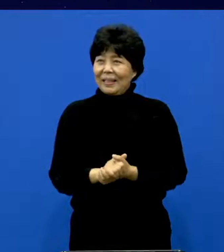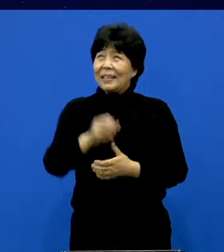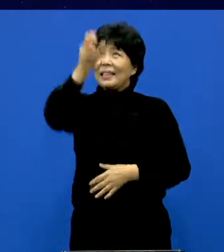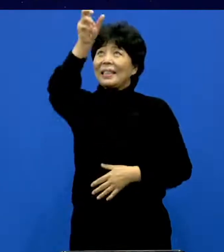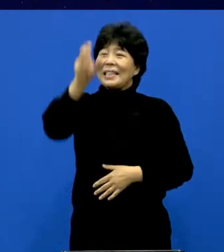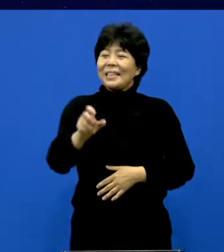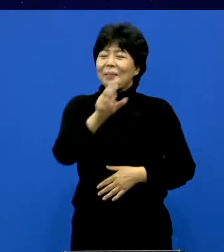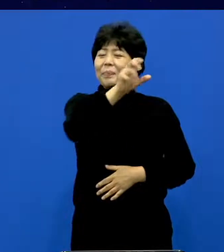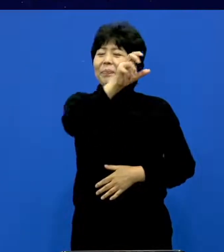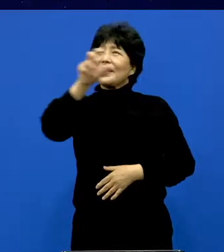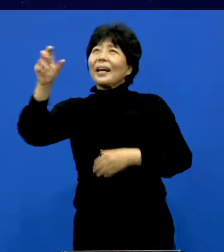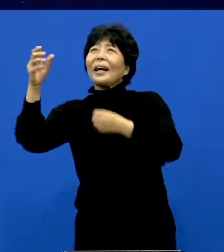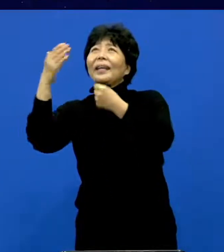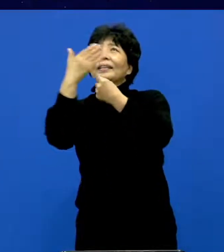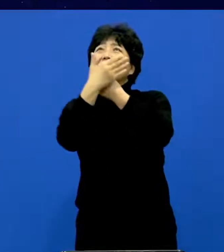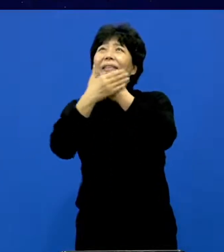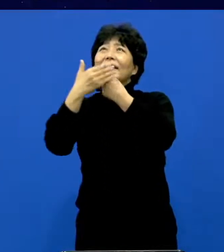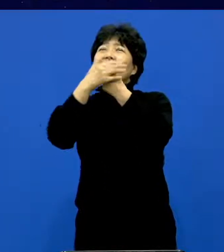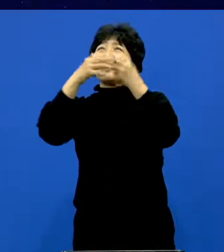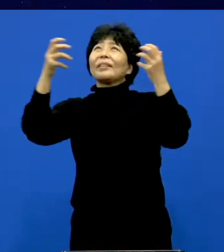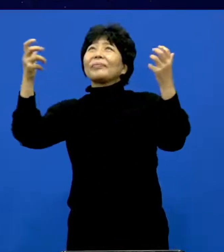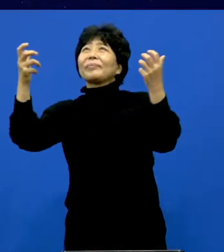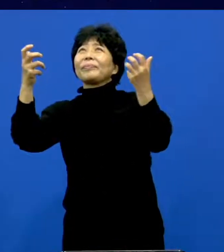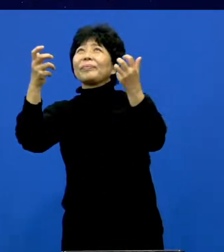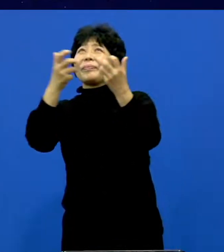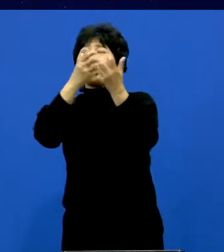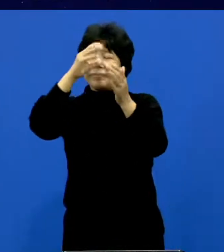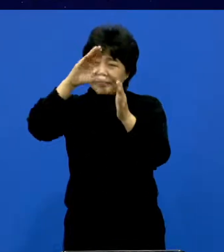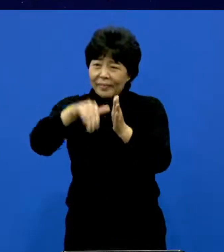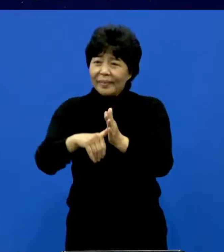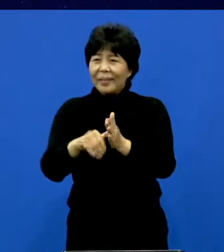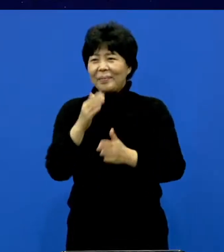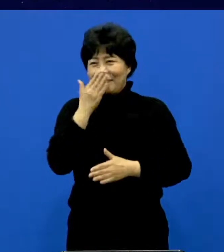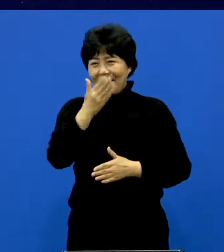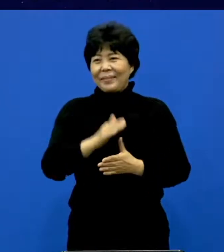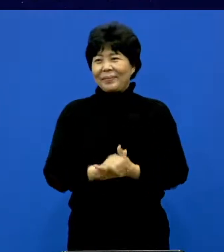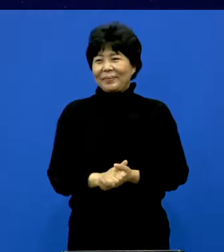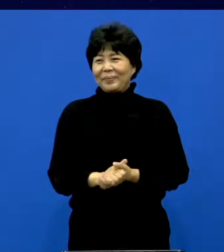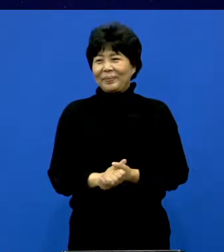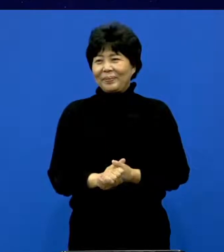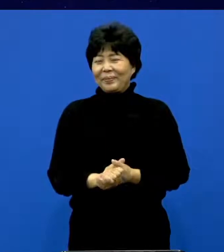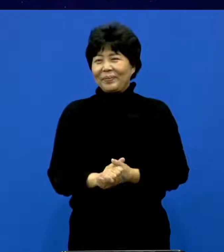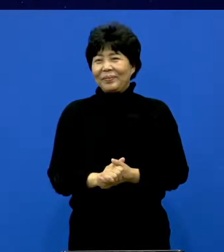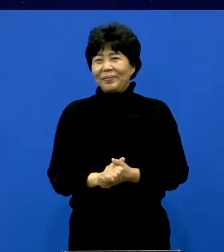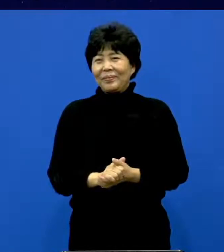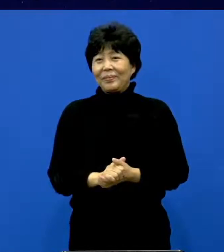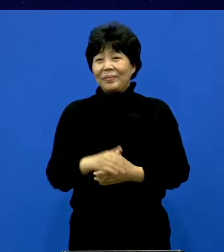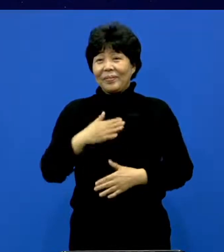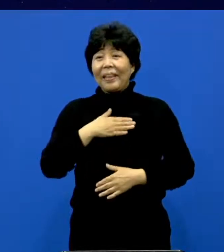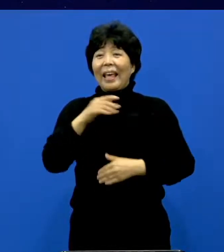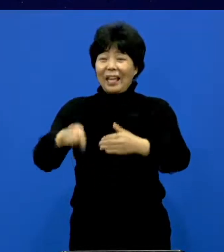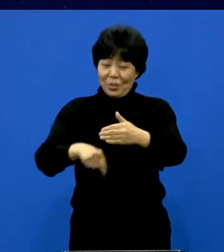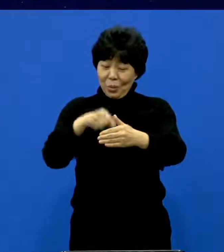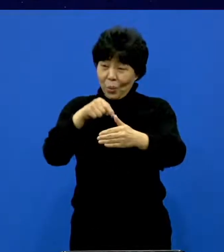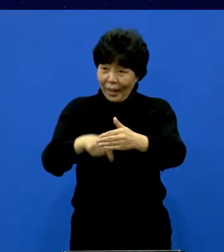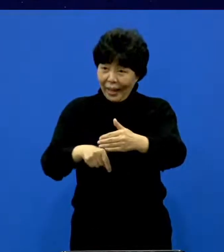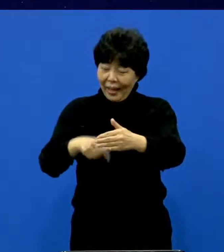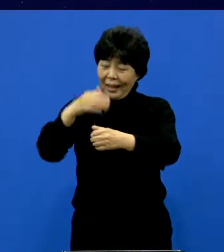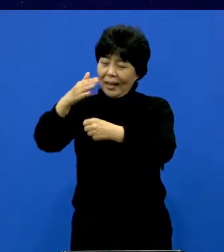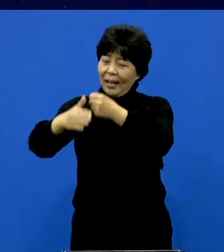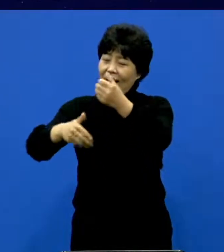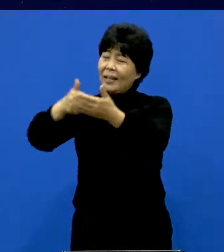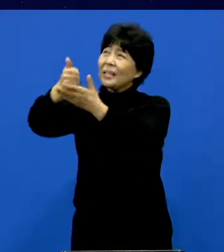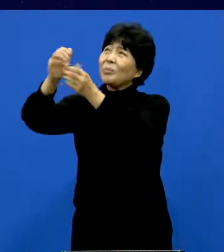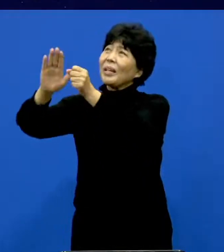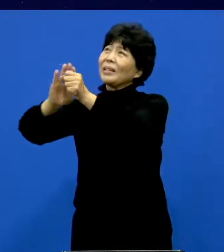십자가의 은혜가 나를 사로잡을 때 이렇게 내 안에서 그 하나님의 사랑과 자비와 긍휼이 내